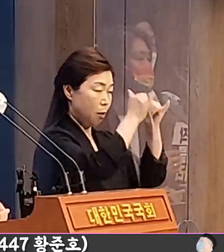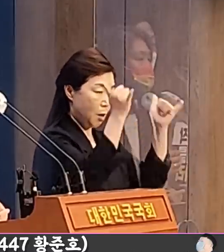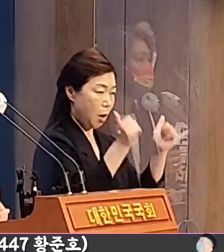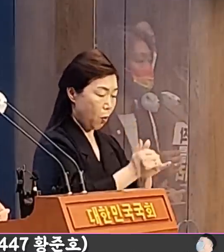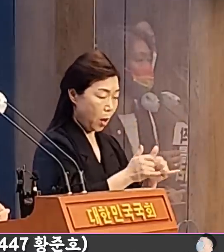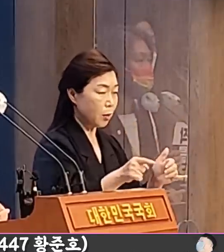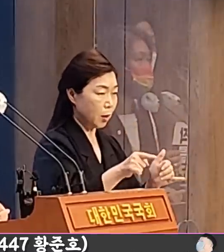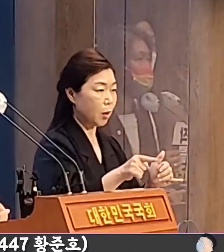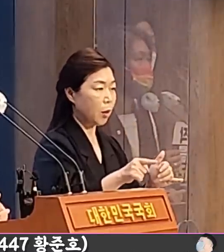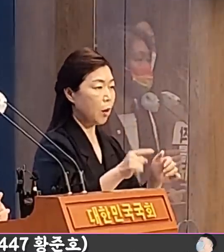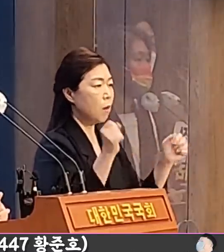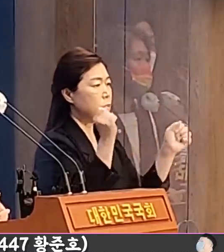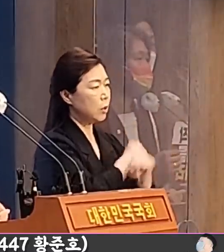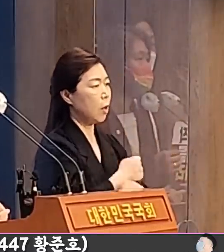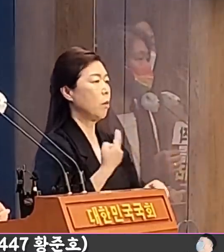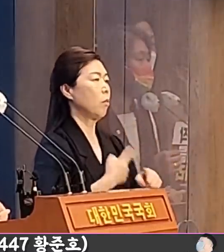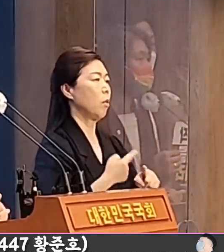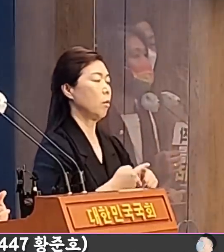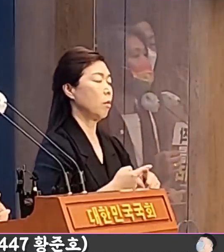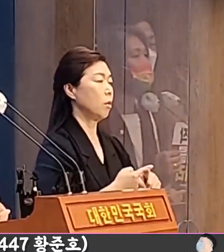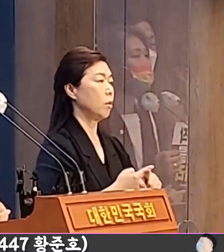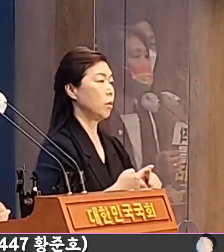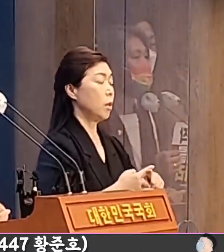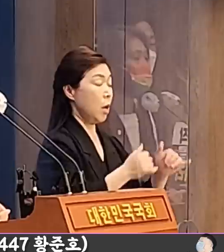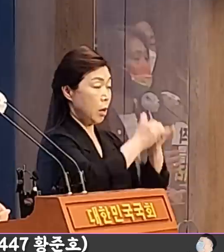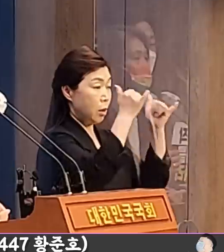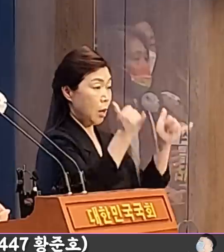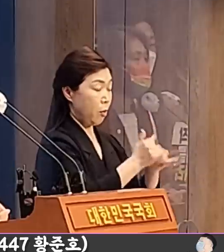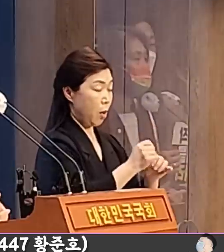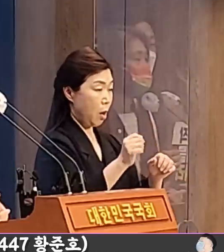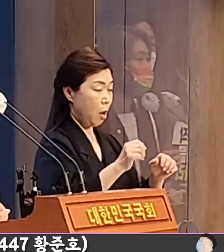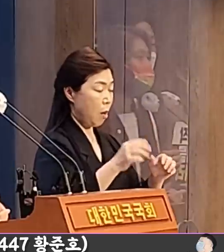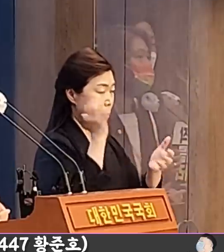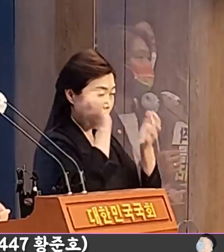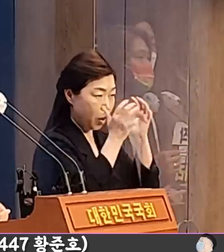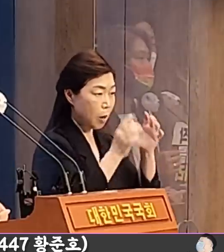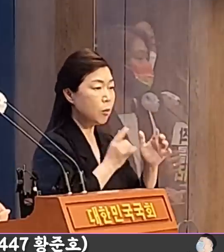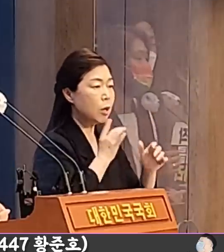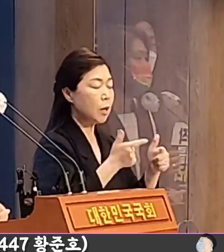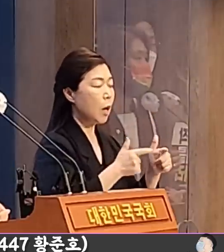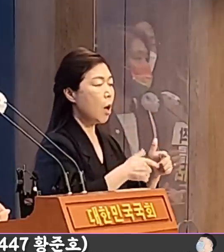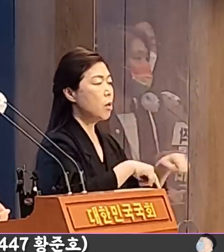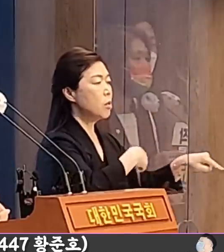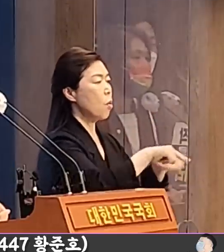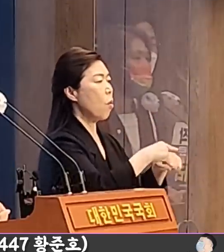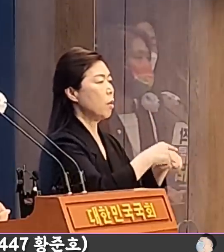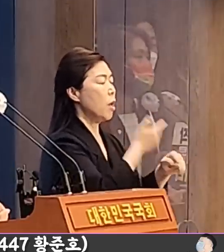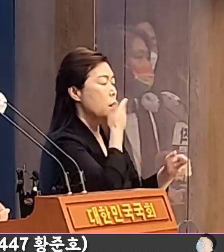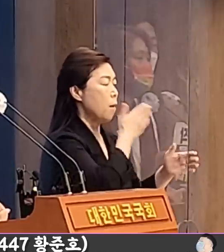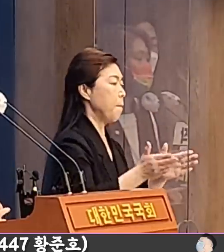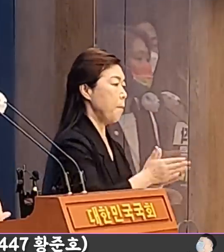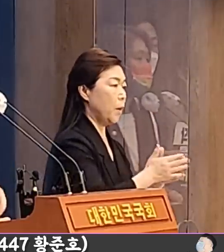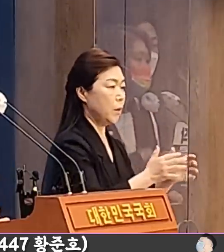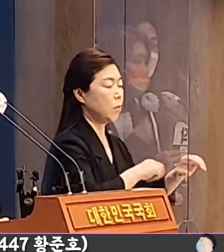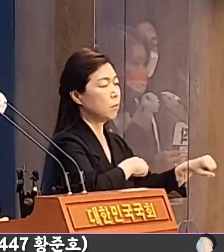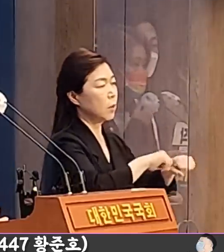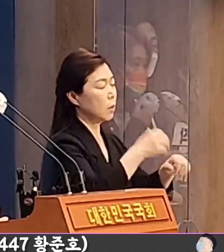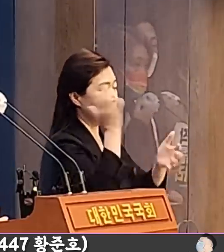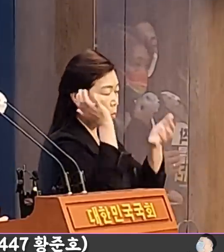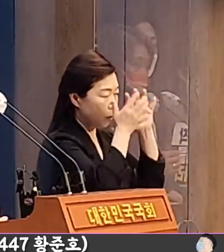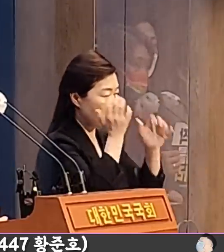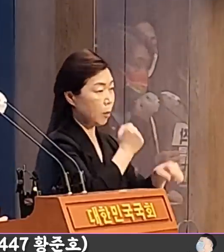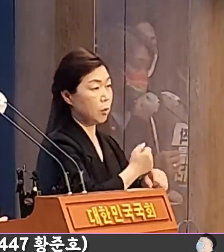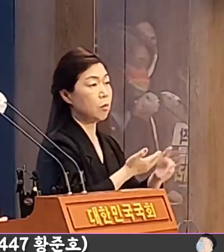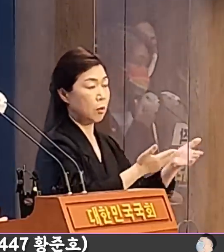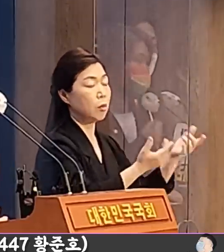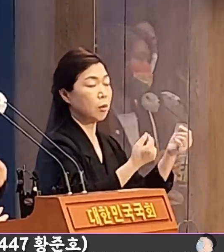가치가 흔들리고 사회만 흔들리는 것이 아니라 정권의 안위도, 정권의 안정성도 흔들릴